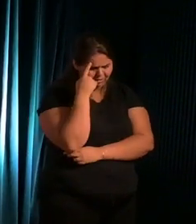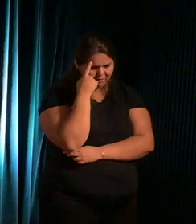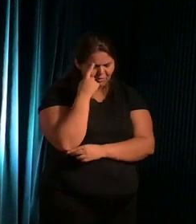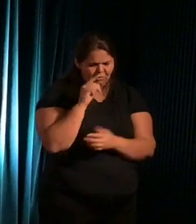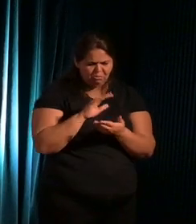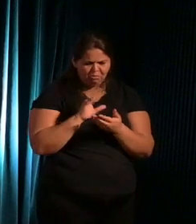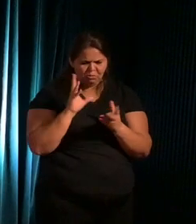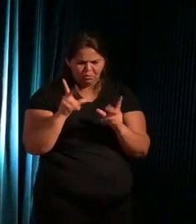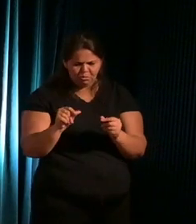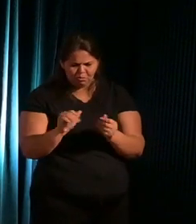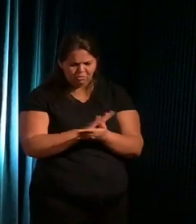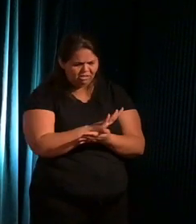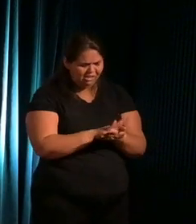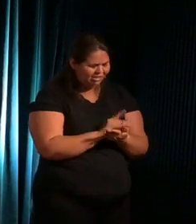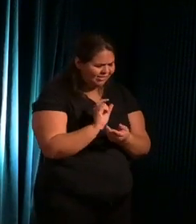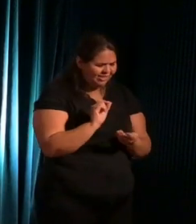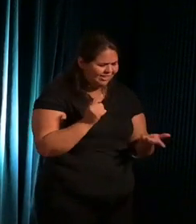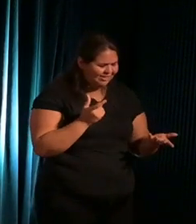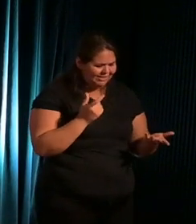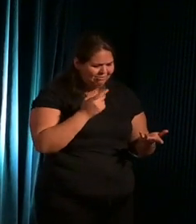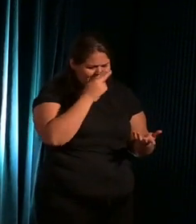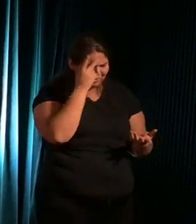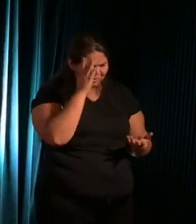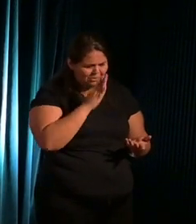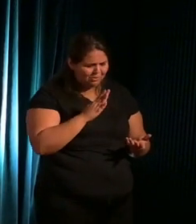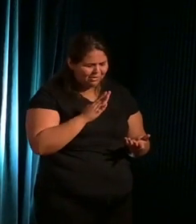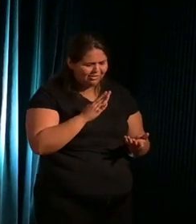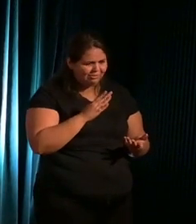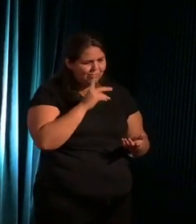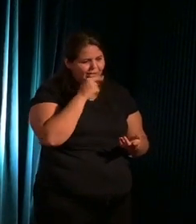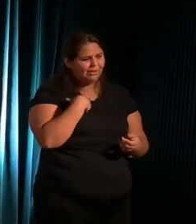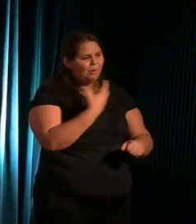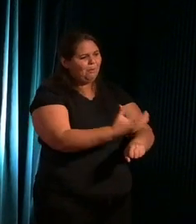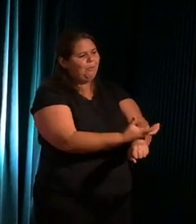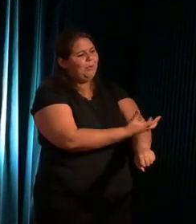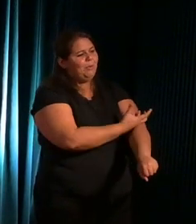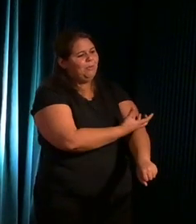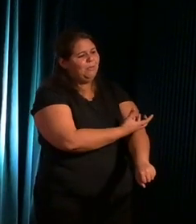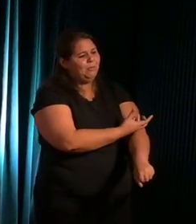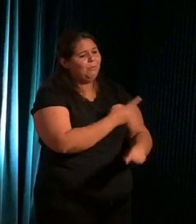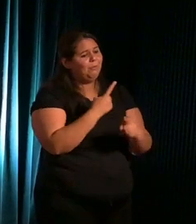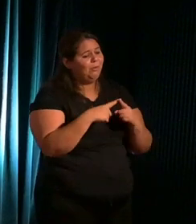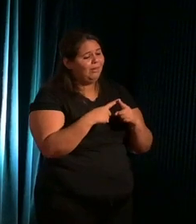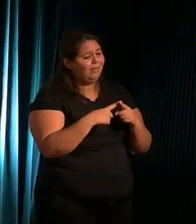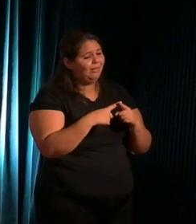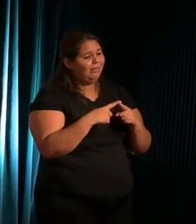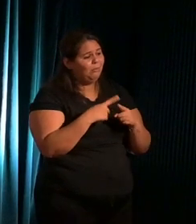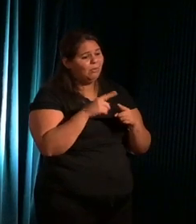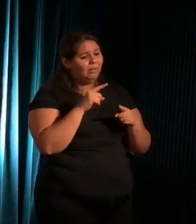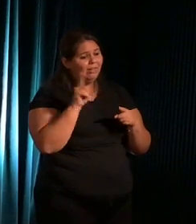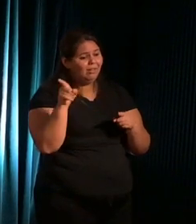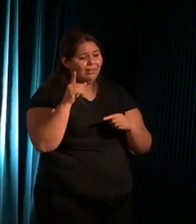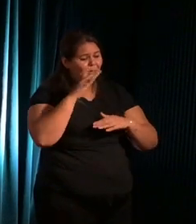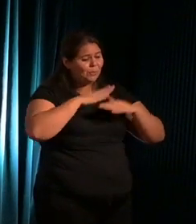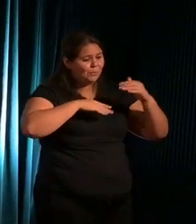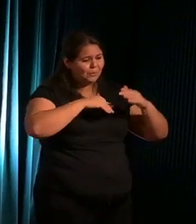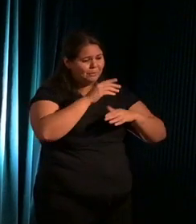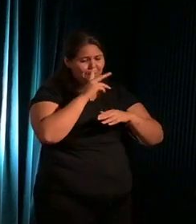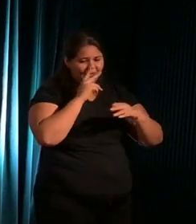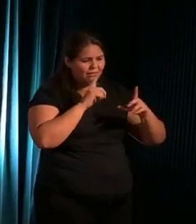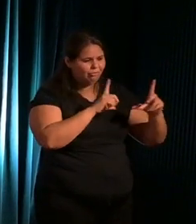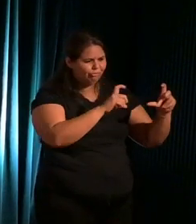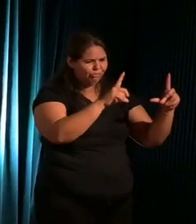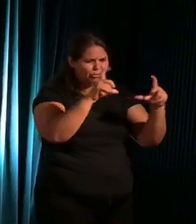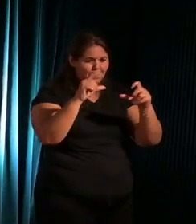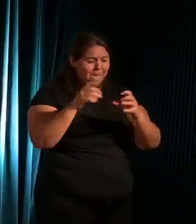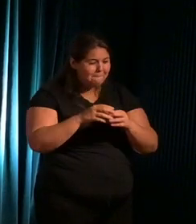Brasil hoje. E eu fiquei muito emocionada de lembrar que talvez você tenha construído um dos maiores acervos que a gente tem, um dos maiores